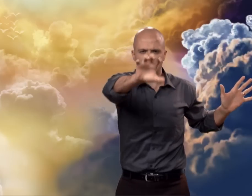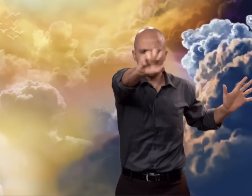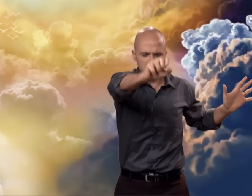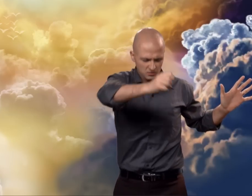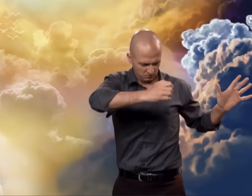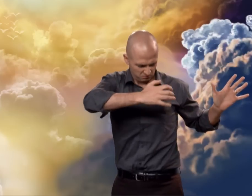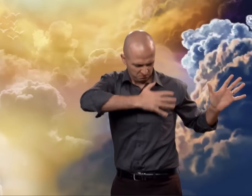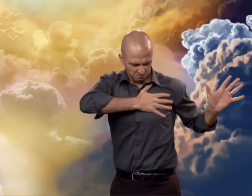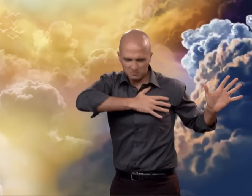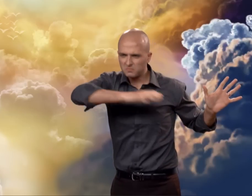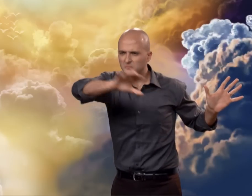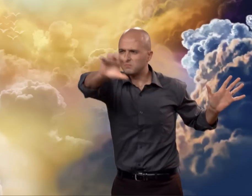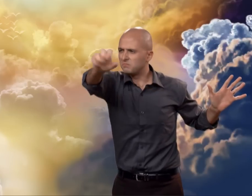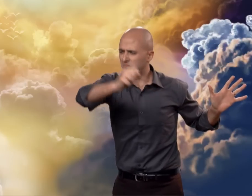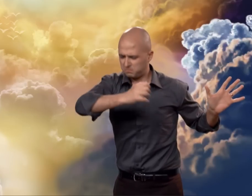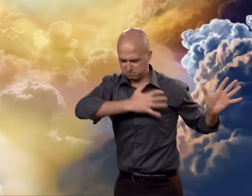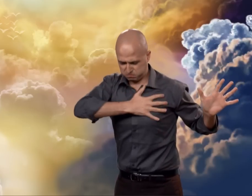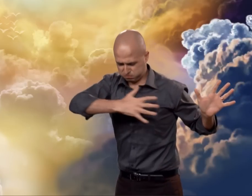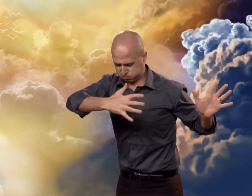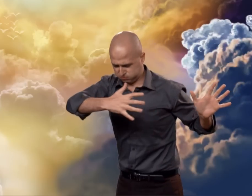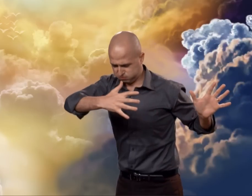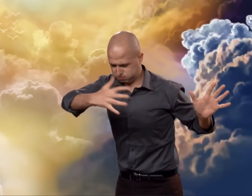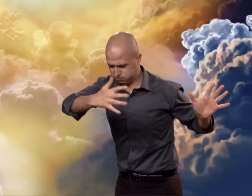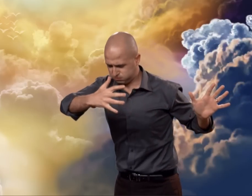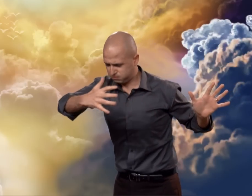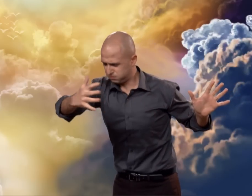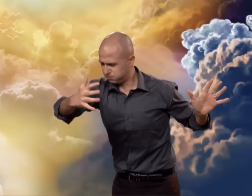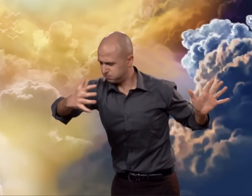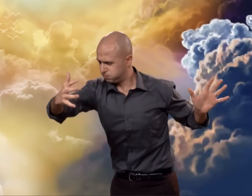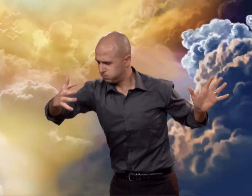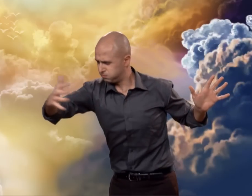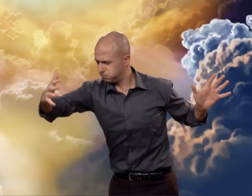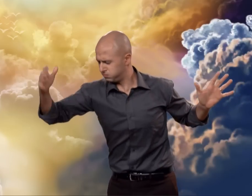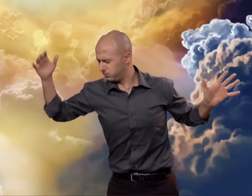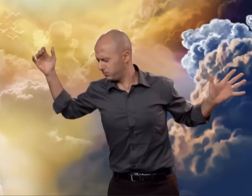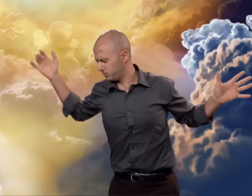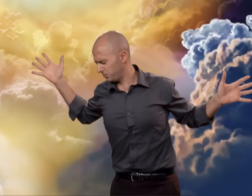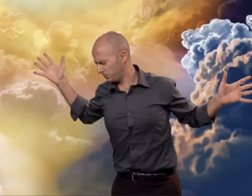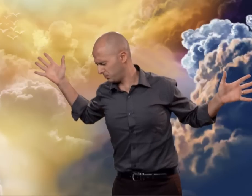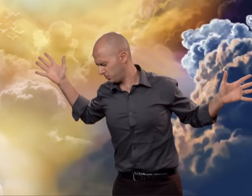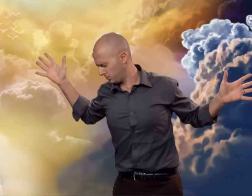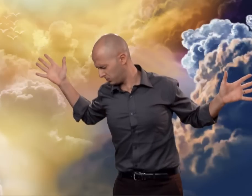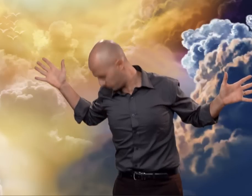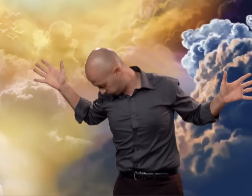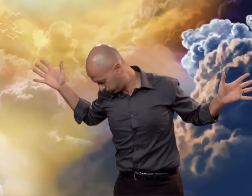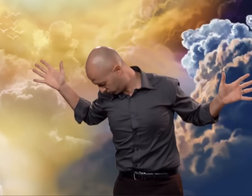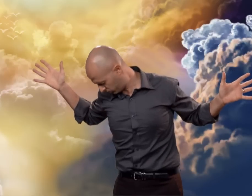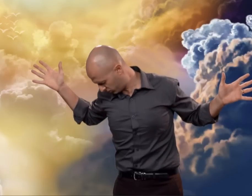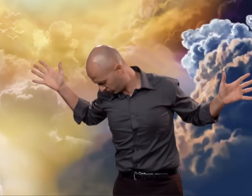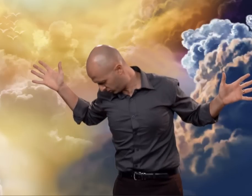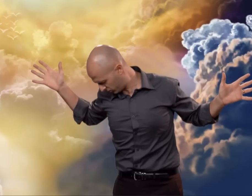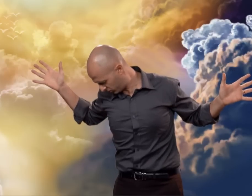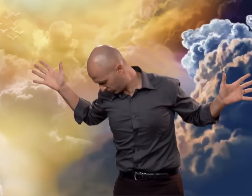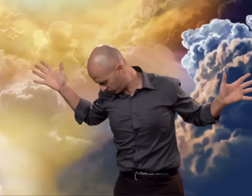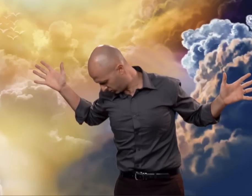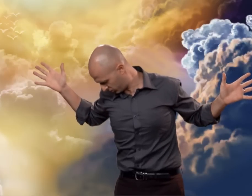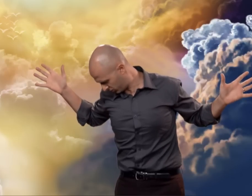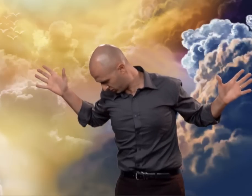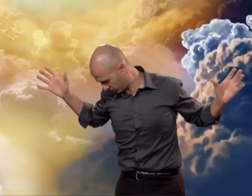com aqueles a quem odiaram na terra? A verdade nunca será agradável ao mentiroso. A humildade não satisfará